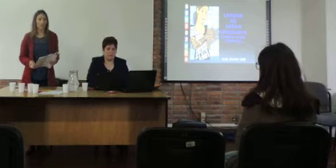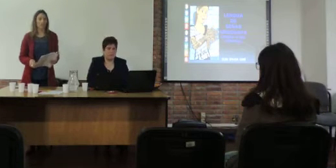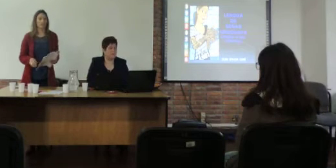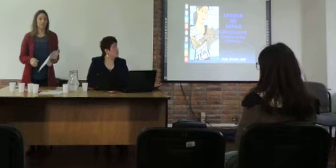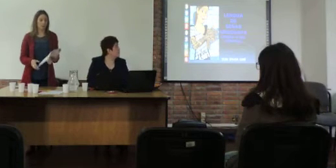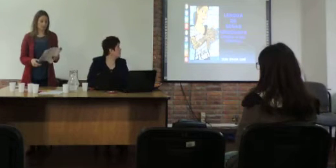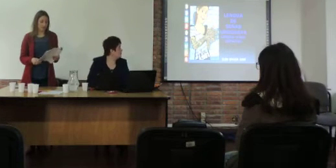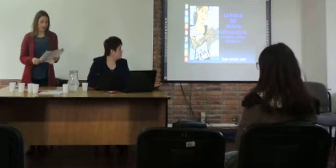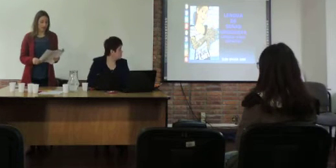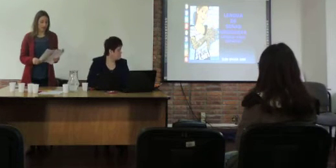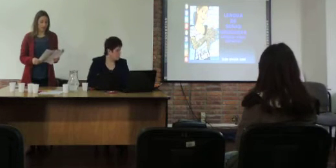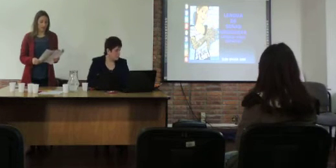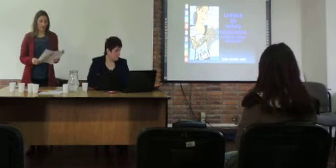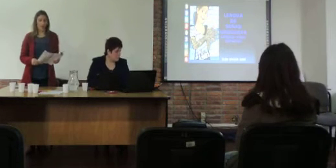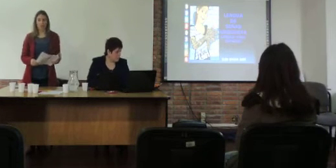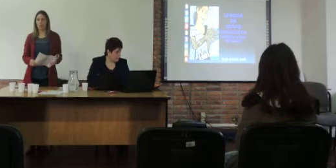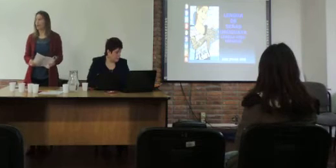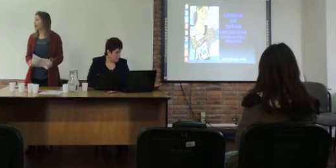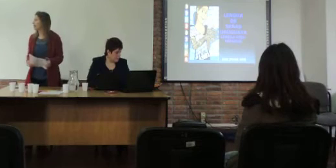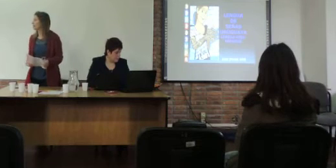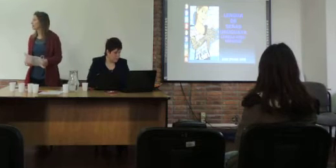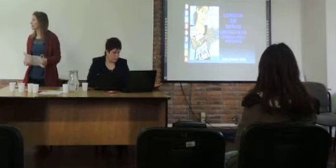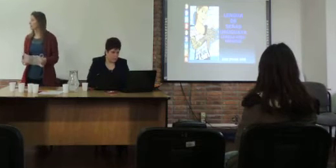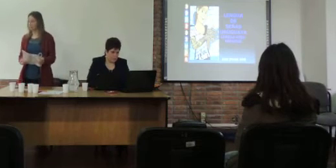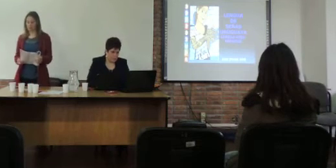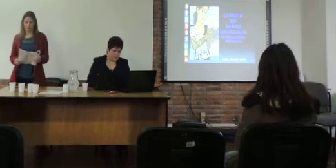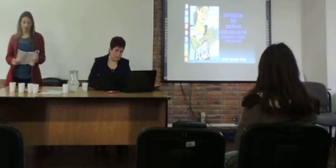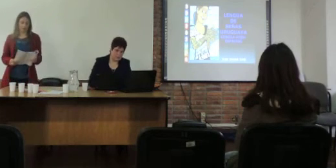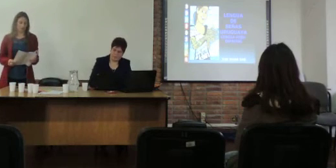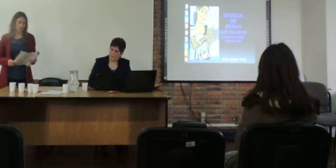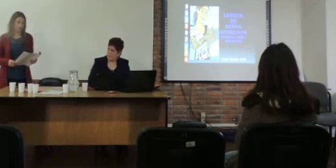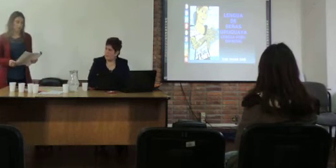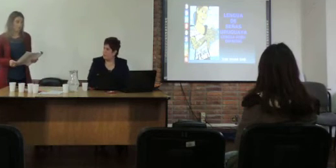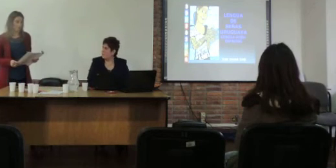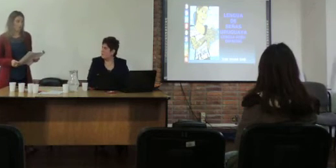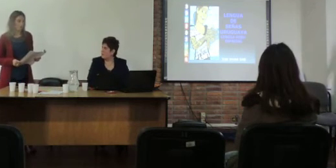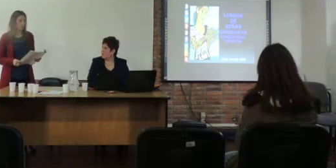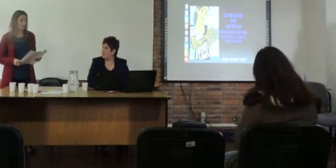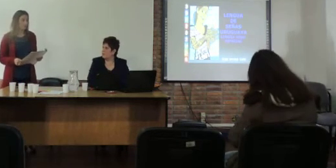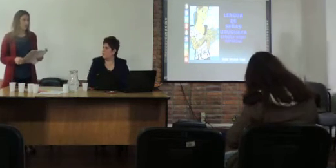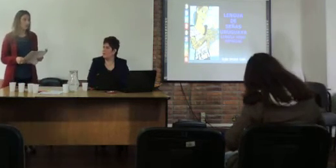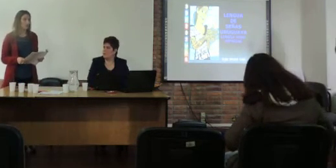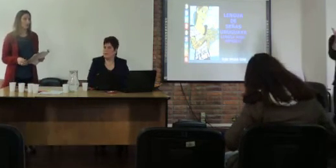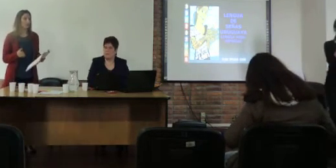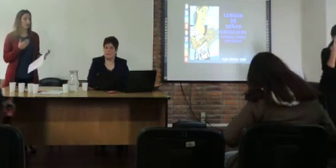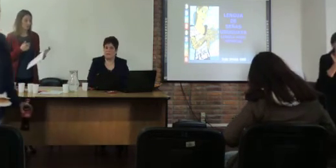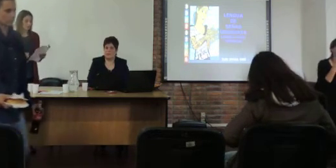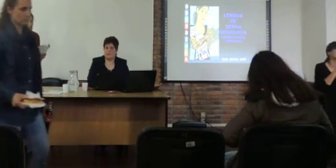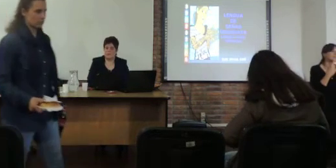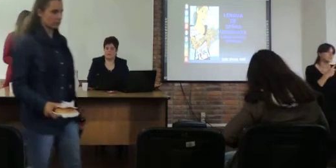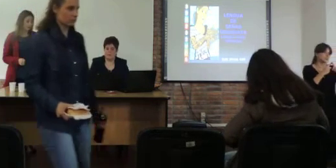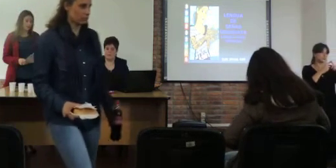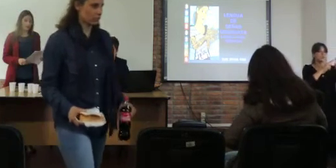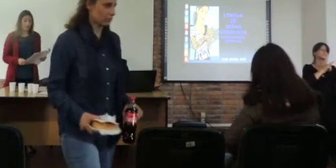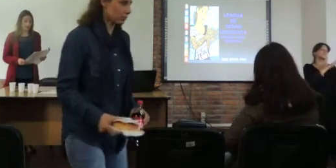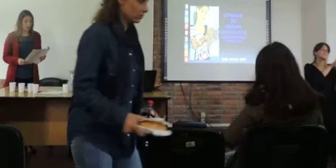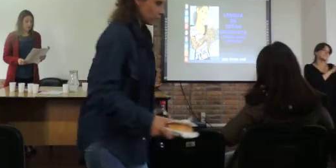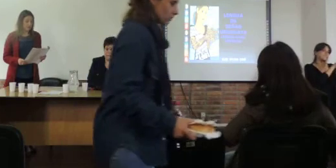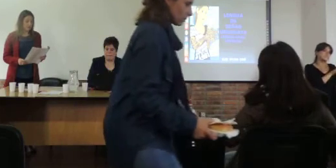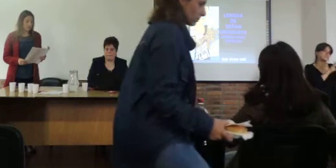¿Sí? Y después vamos a seguir con la siguiente presentación. Como les decía, va a comenzar Silvia